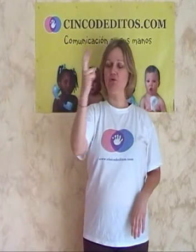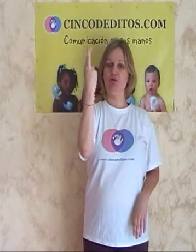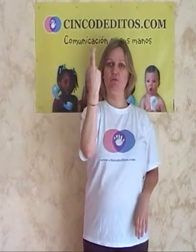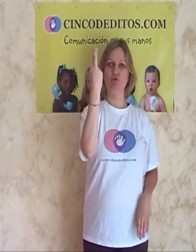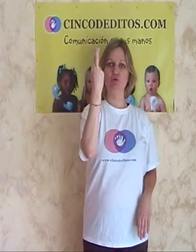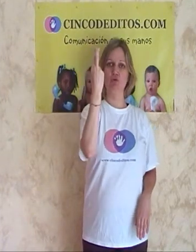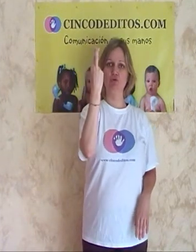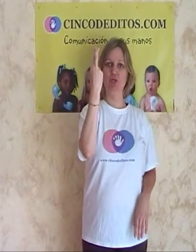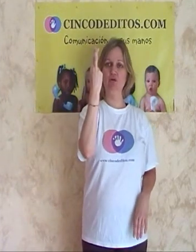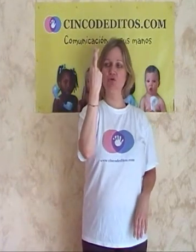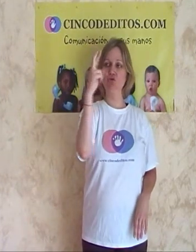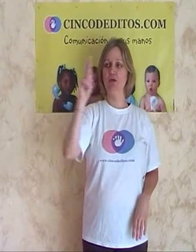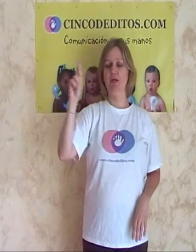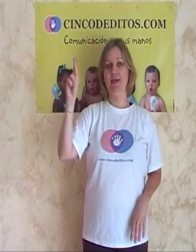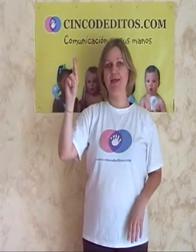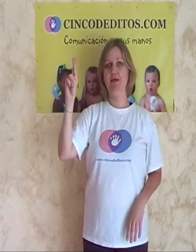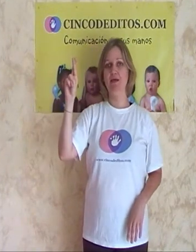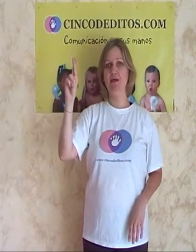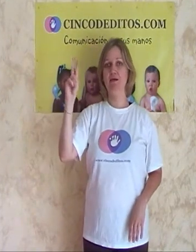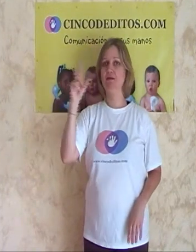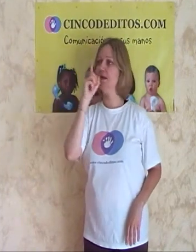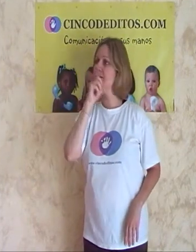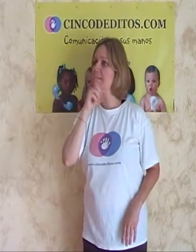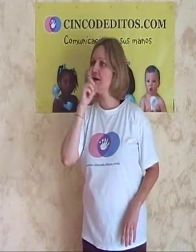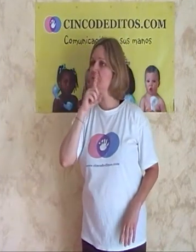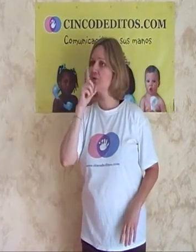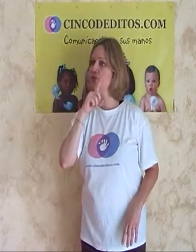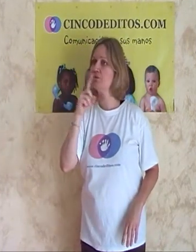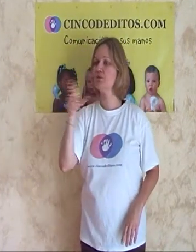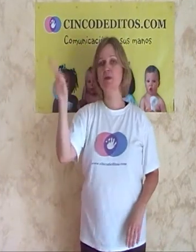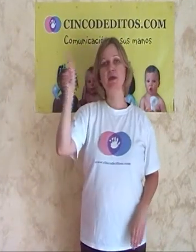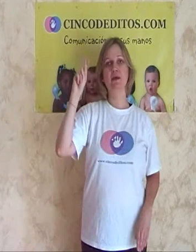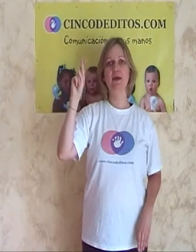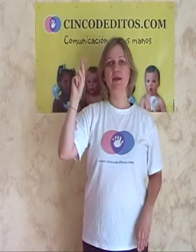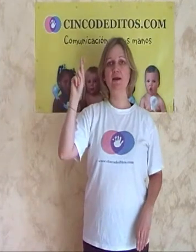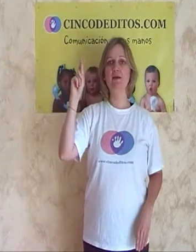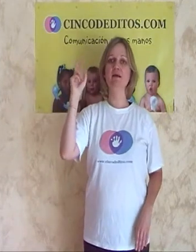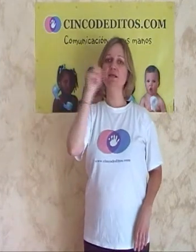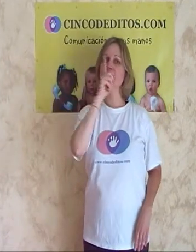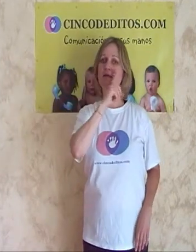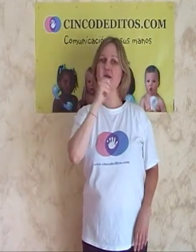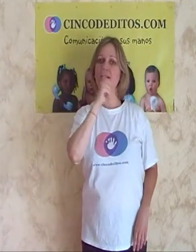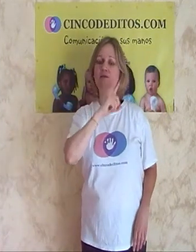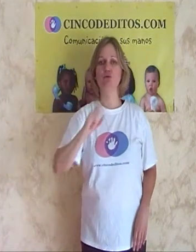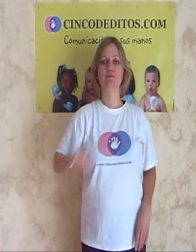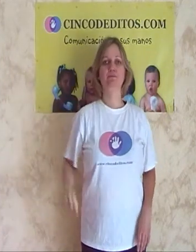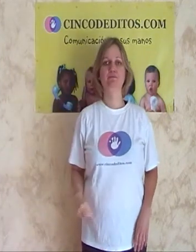Cruzamos los dedos. R de ratón. R de ratón.